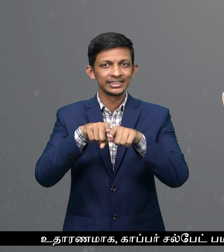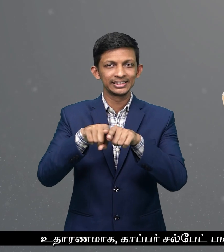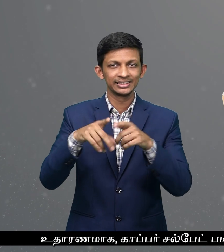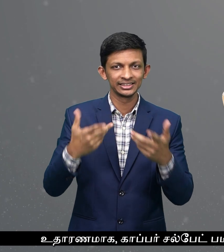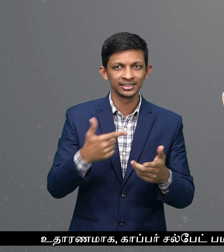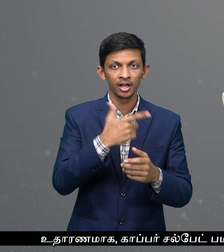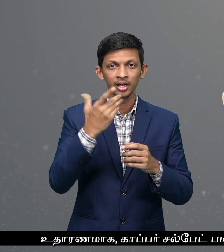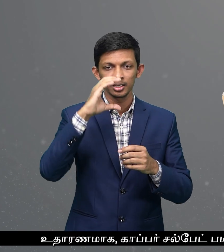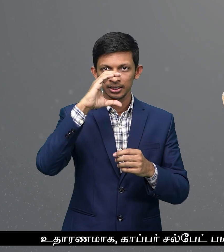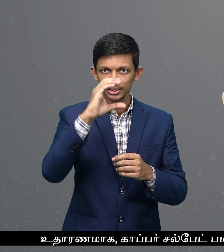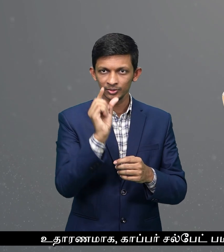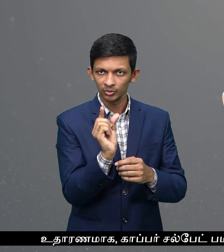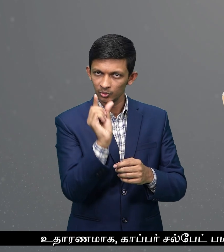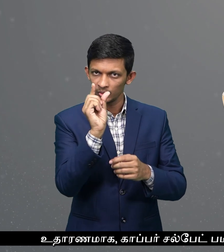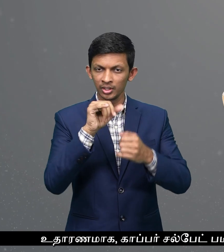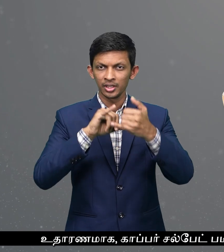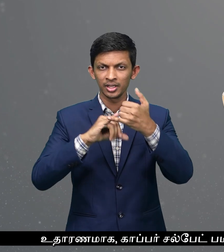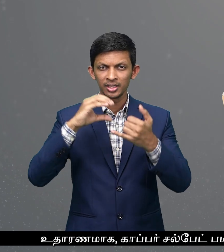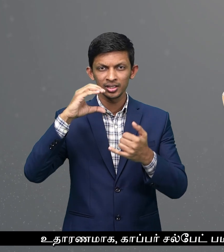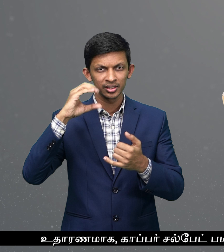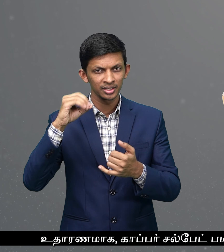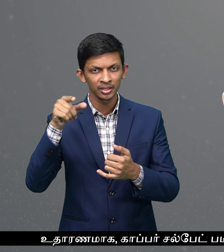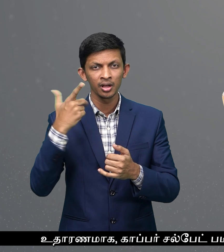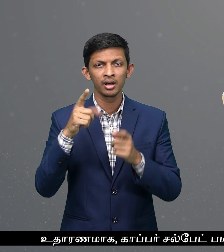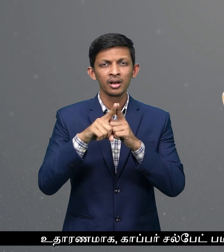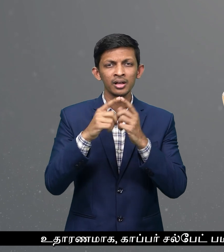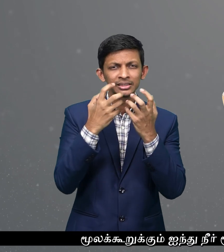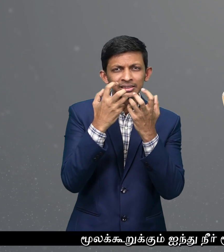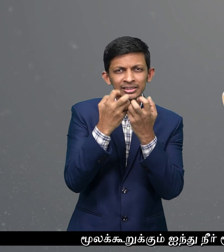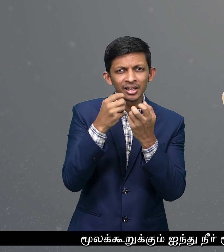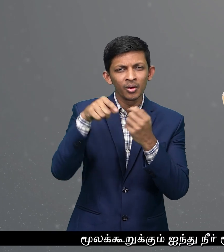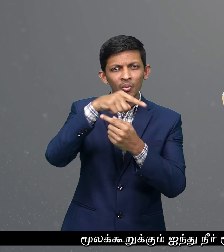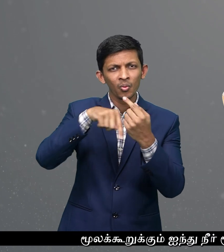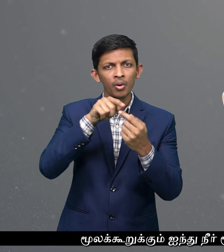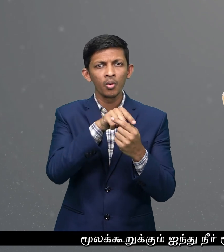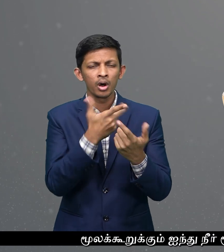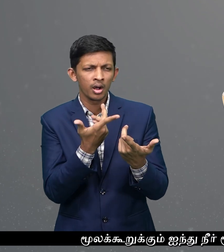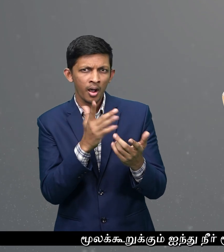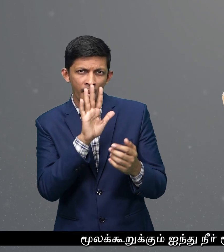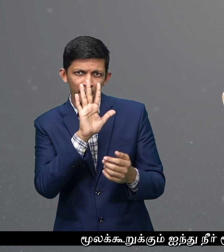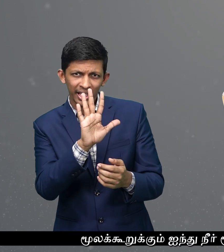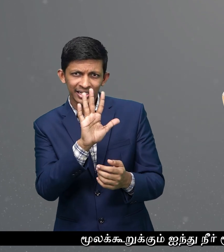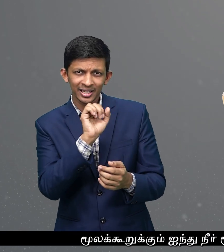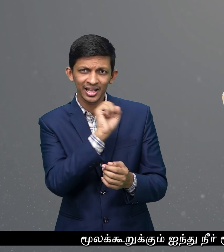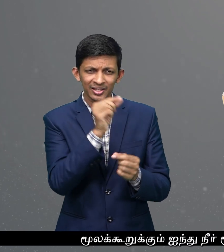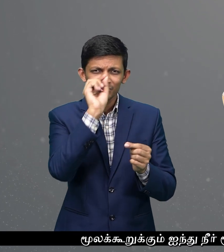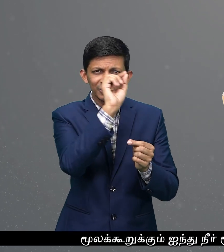உதாரணமாக, காப்பர் சல்பேட் படிகமானது செப்பு சல்பேட்டின் ஒவ்வொரு மூலக்கூறுக்கும் 5 நீர் மூலக்கூறுகளை